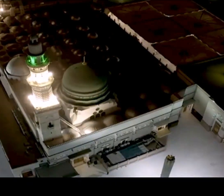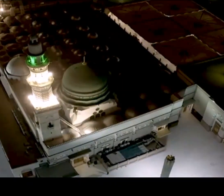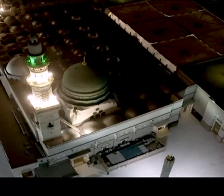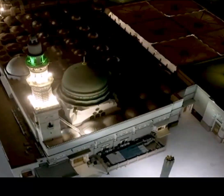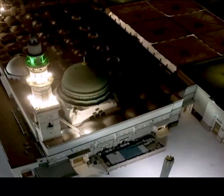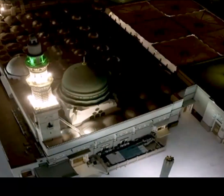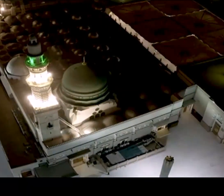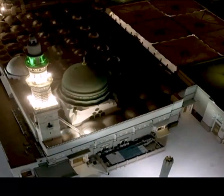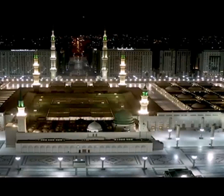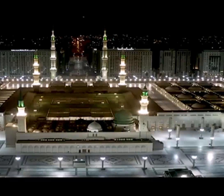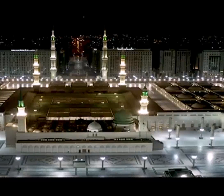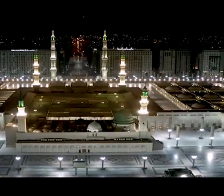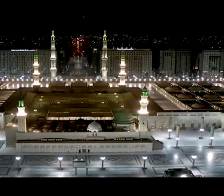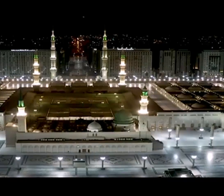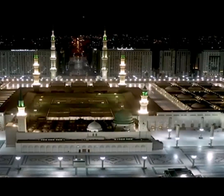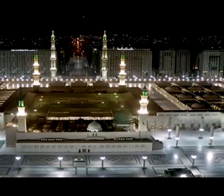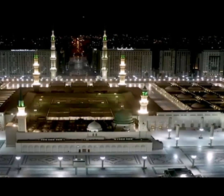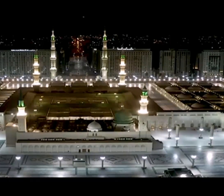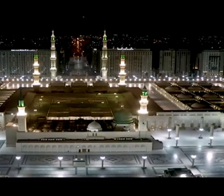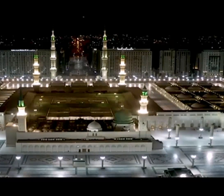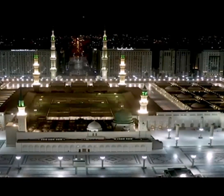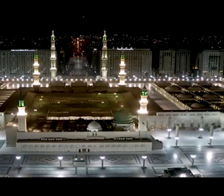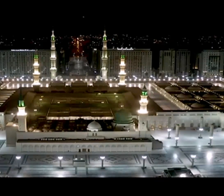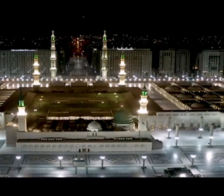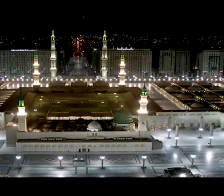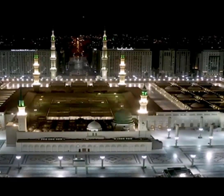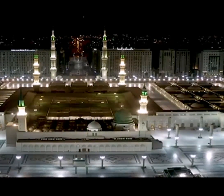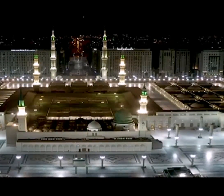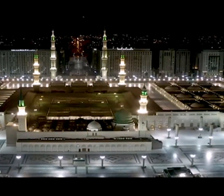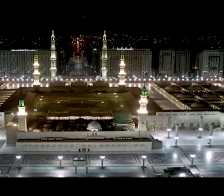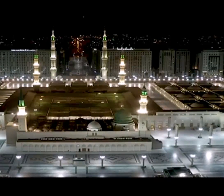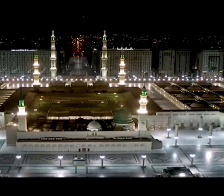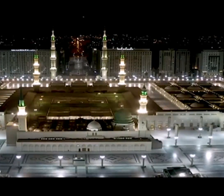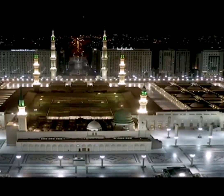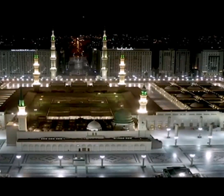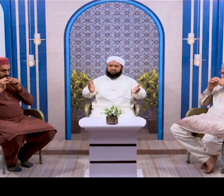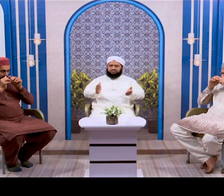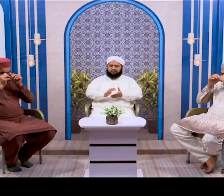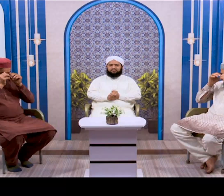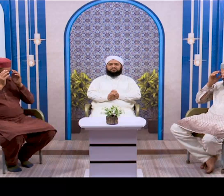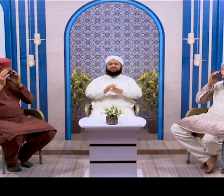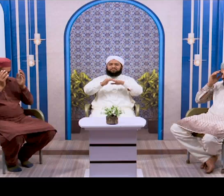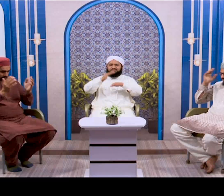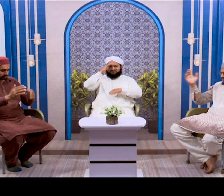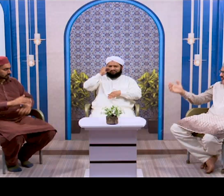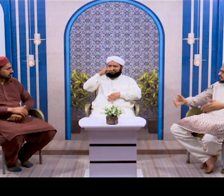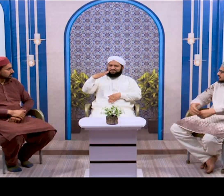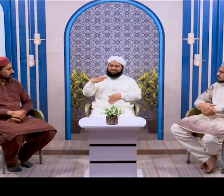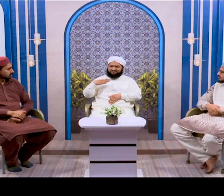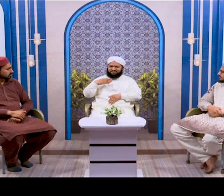نبی اللہ وعلی آلک واصحابک یا نور اللہ۔ پیارے اسلامی بھائیوں اور مدنی